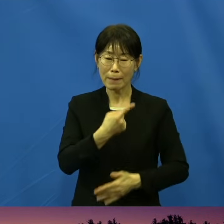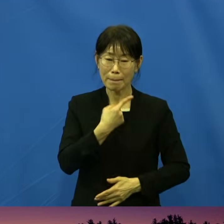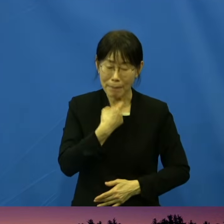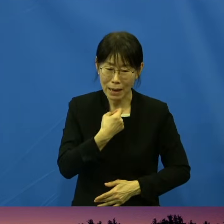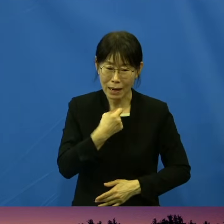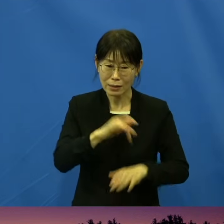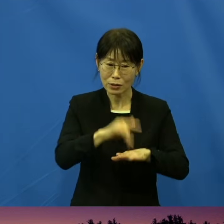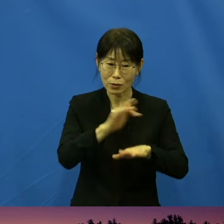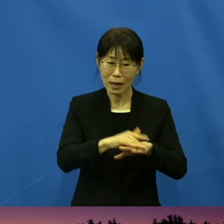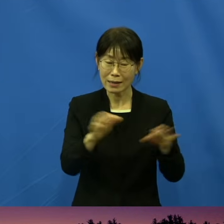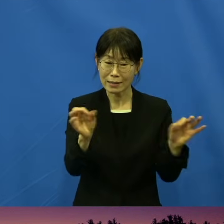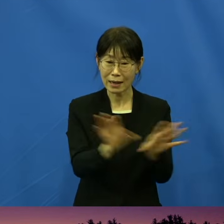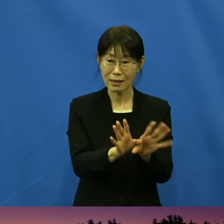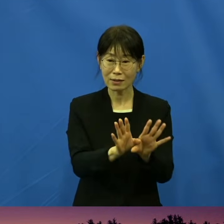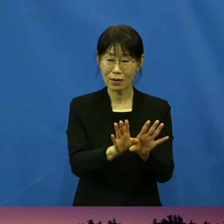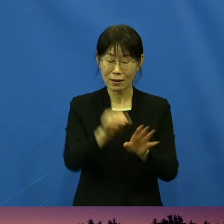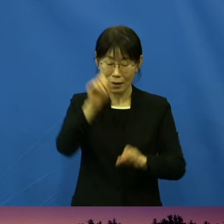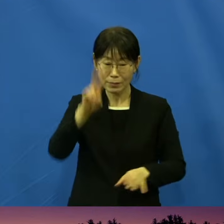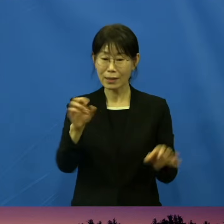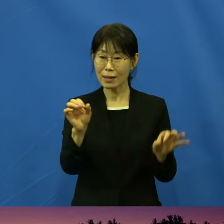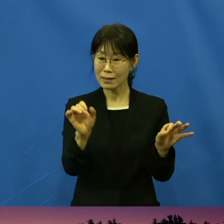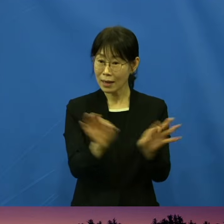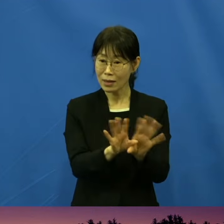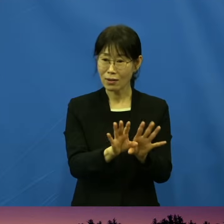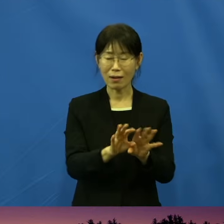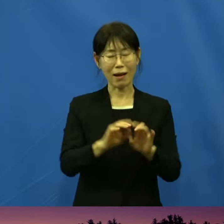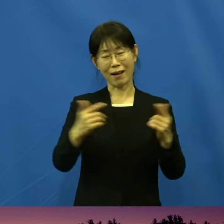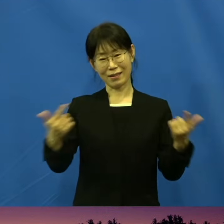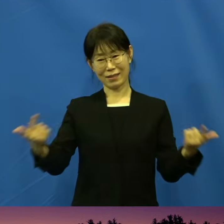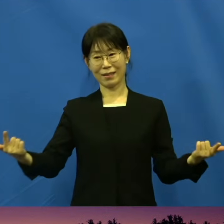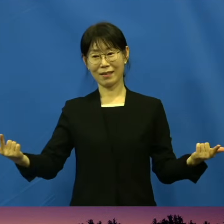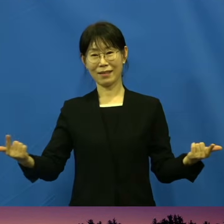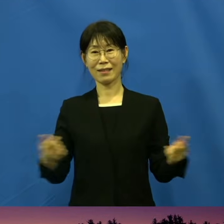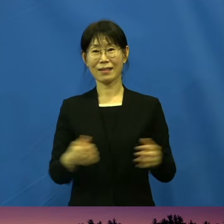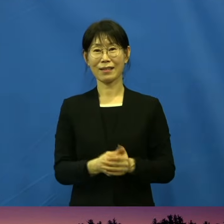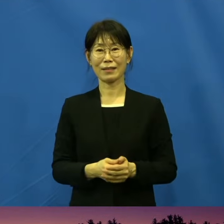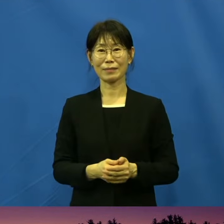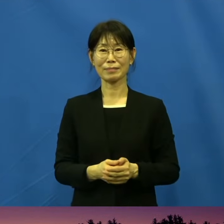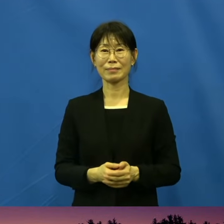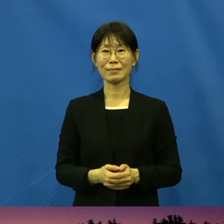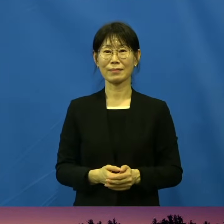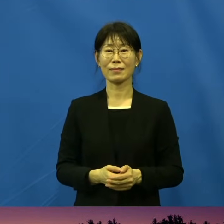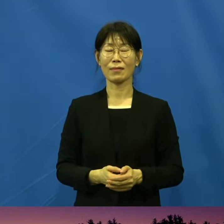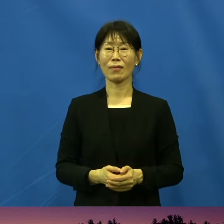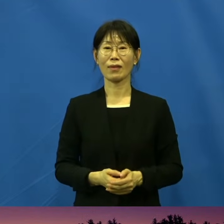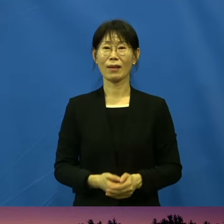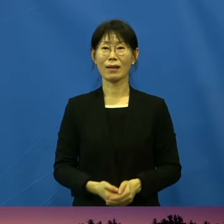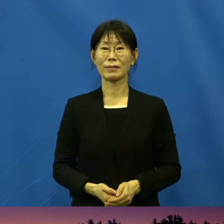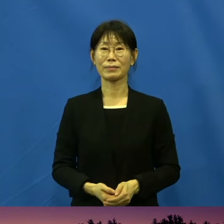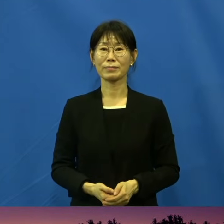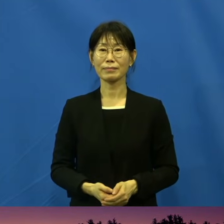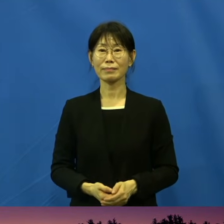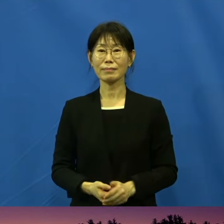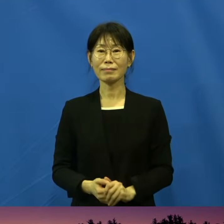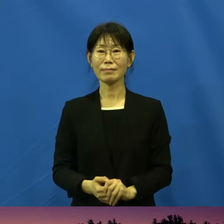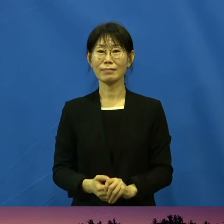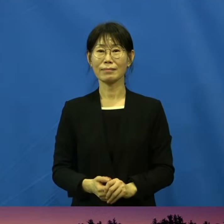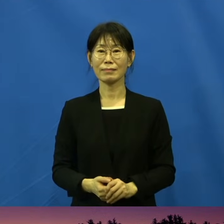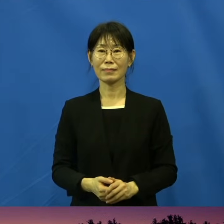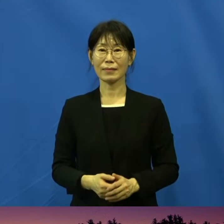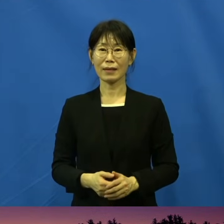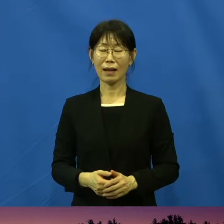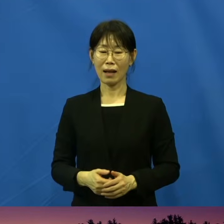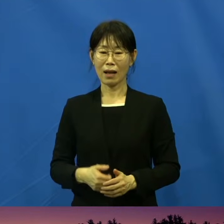여러분, 늦게 예수를 믿은 분들 마찬가지예요. 여러분, 50년 동안 이렇게 뿌리가 내린 죄의 뿌리의